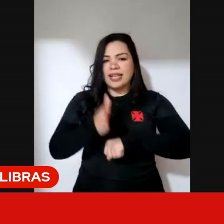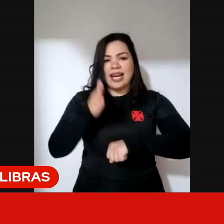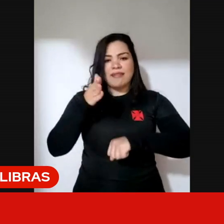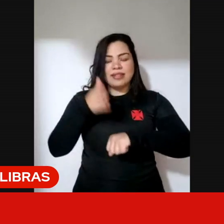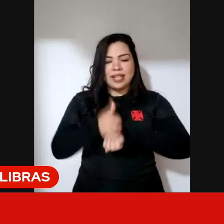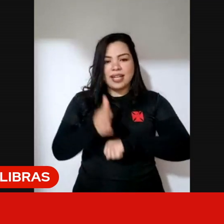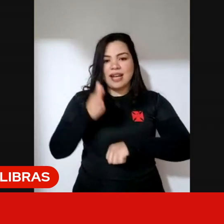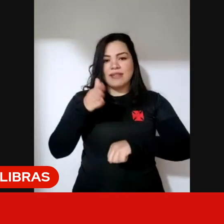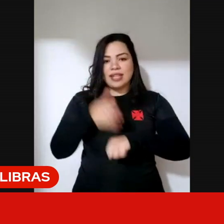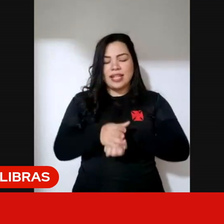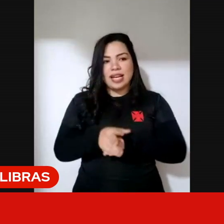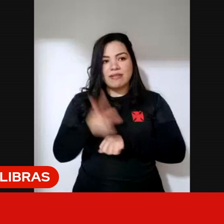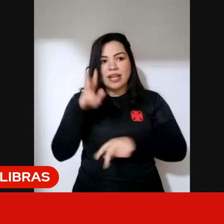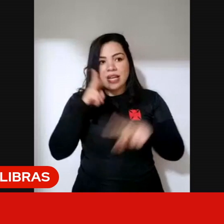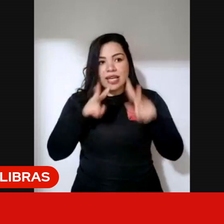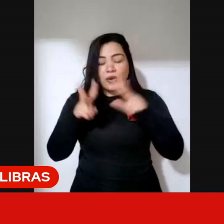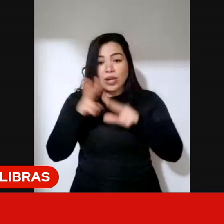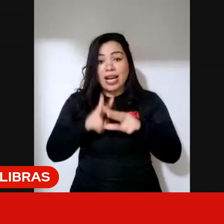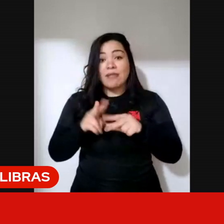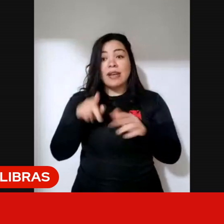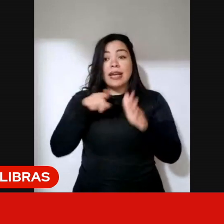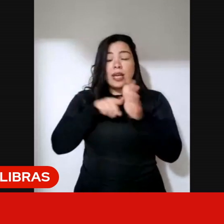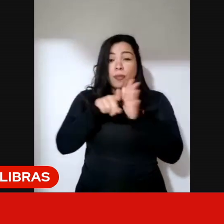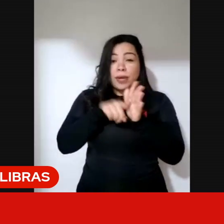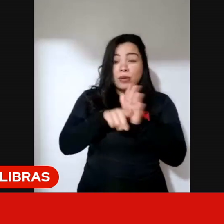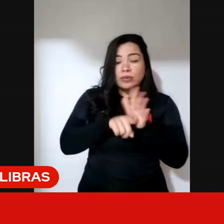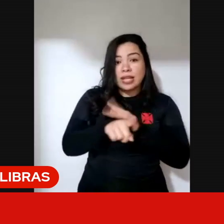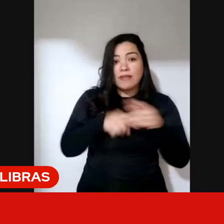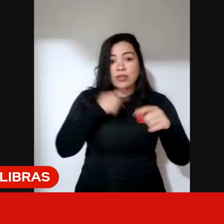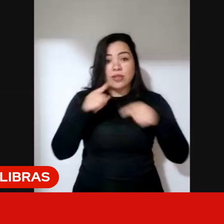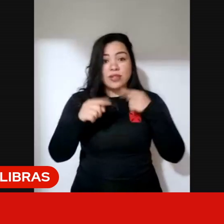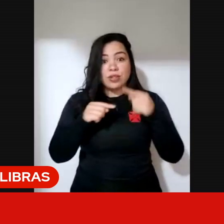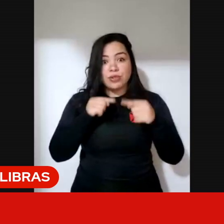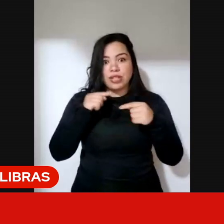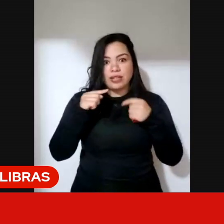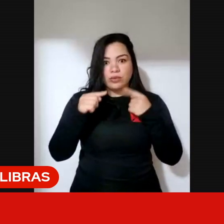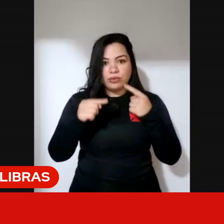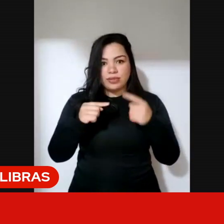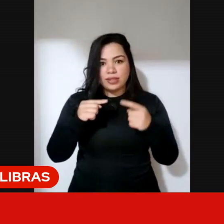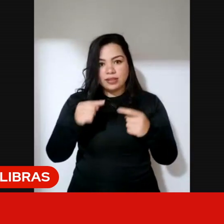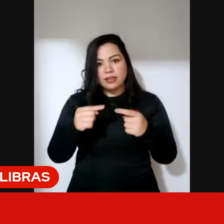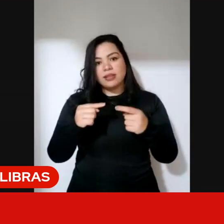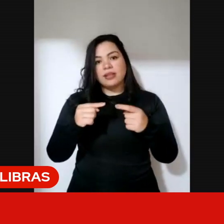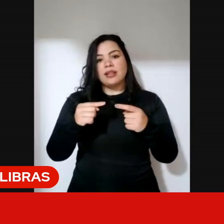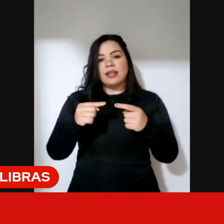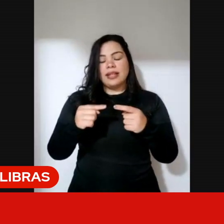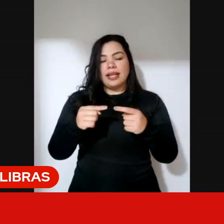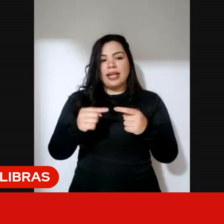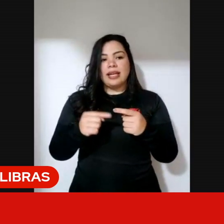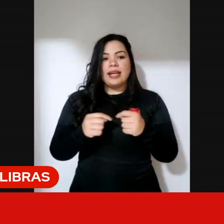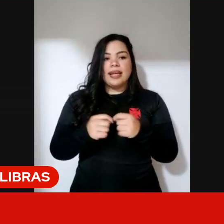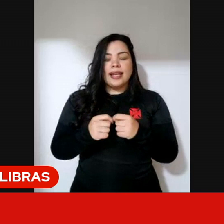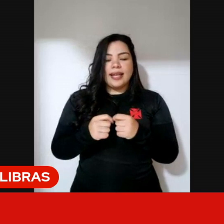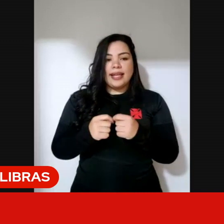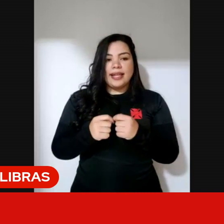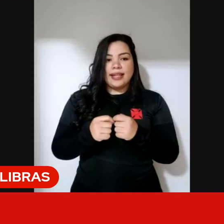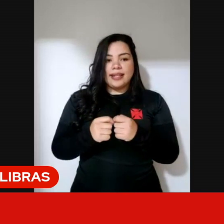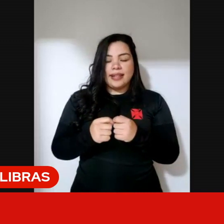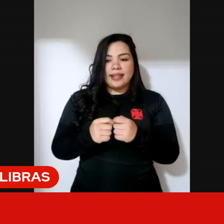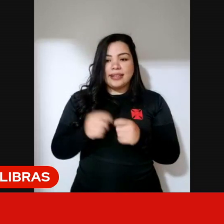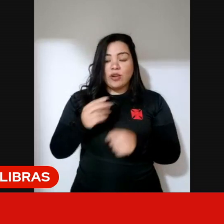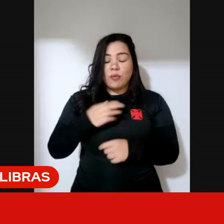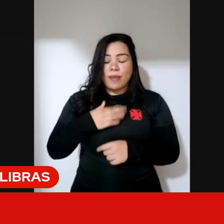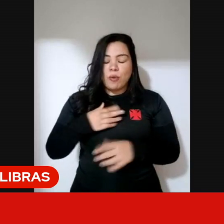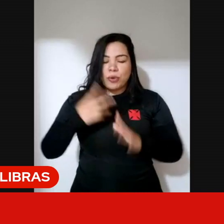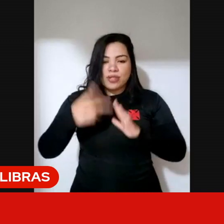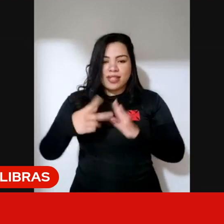eu treinava, eu olhava, eu perguntava as coisas que eu tinha dúvida, né?